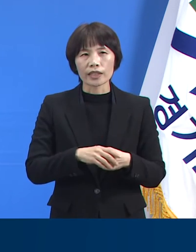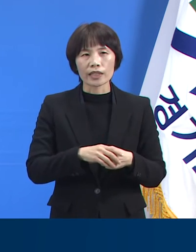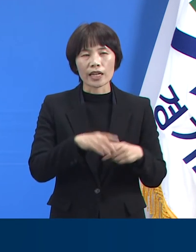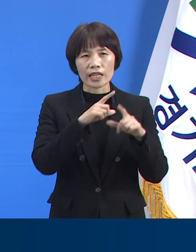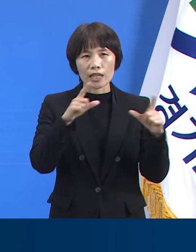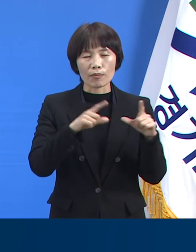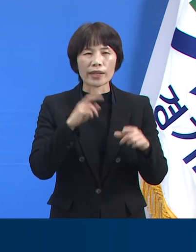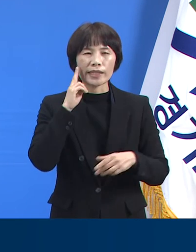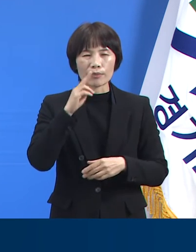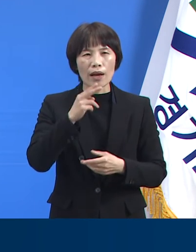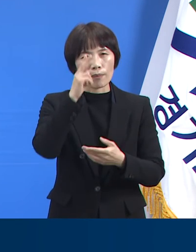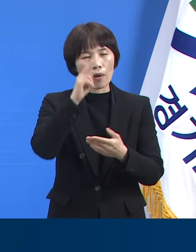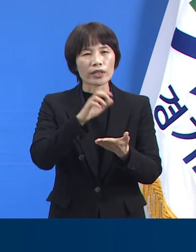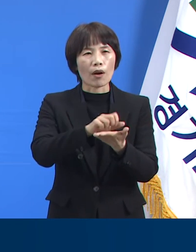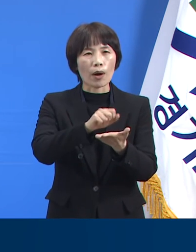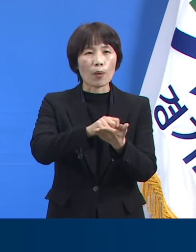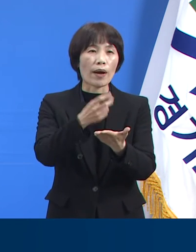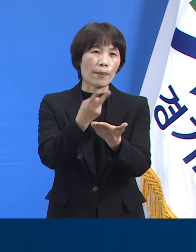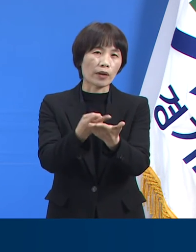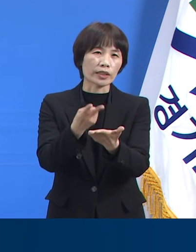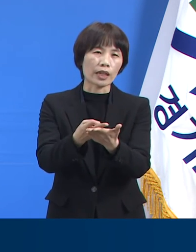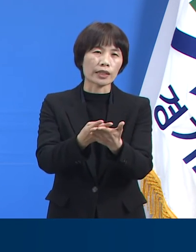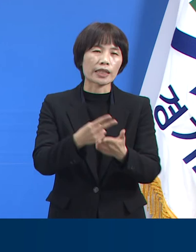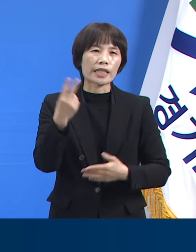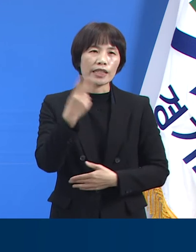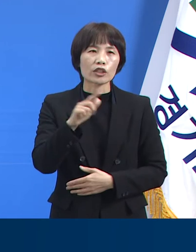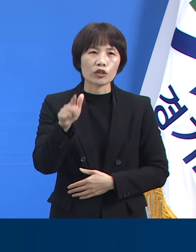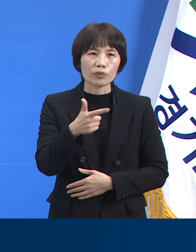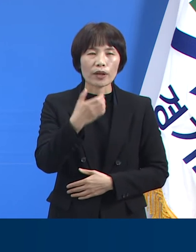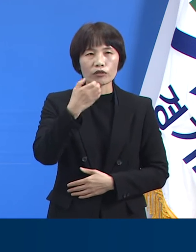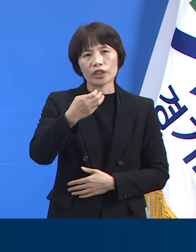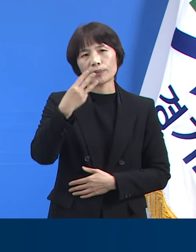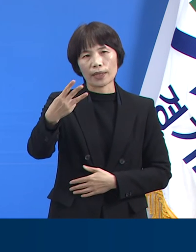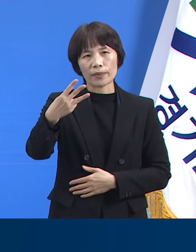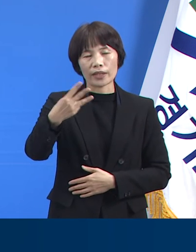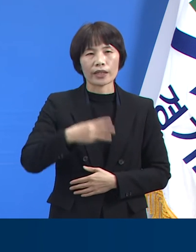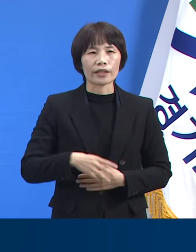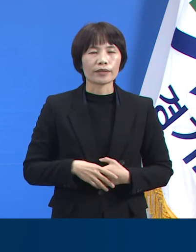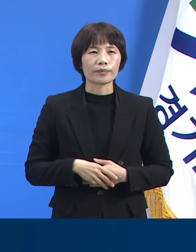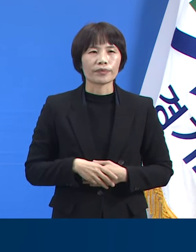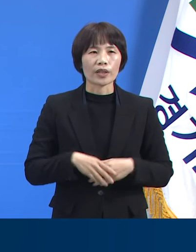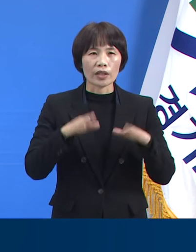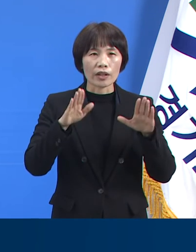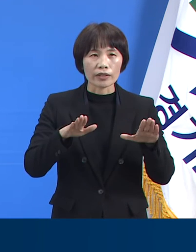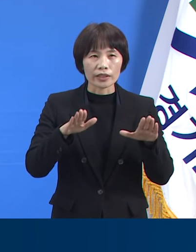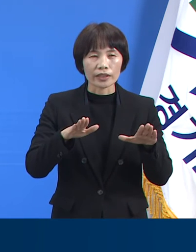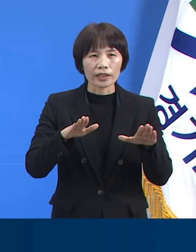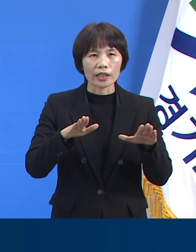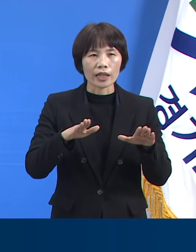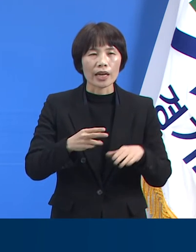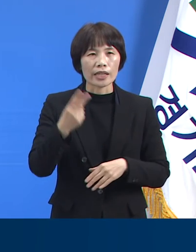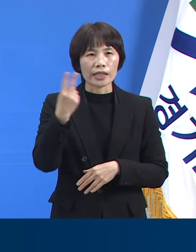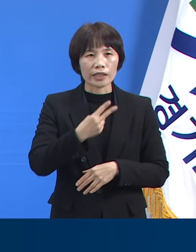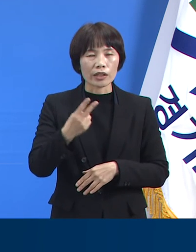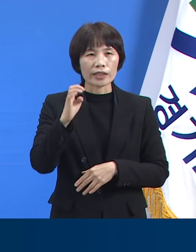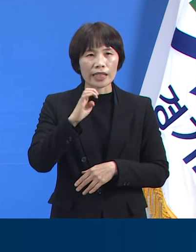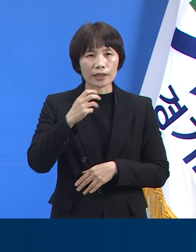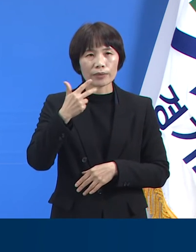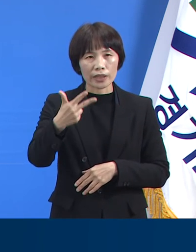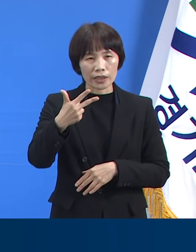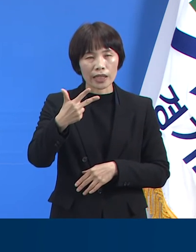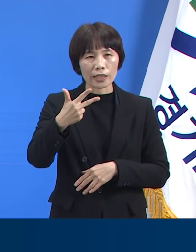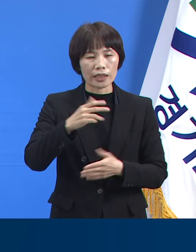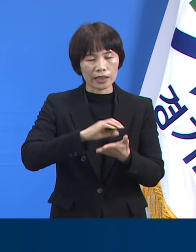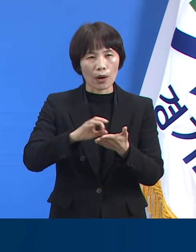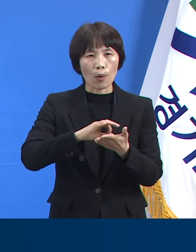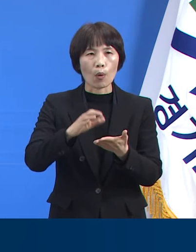병상을 합한 도내 의료기관 확보 병상은 총 2,693개입니다. 현재 2,047병상을 사용하고